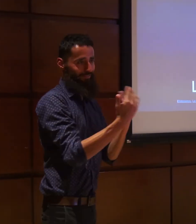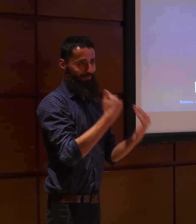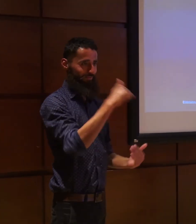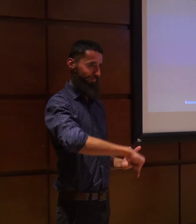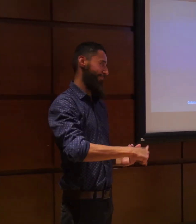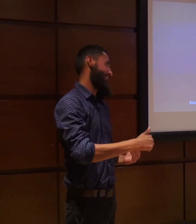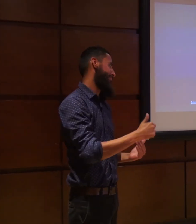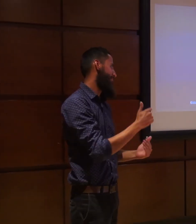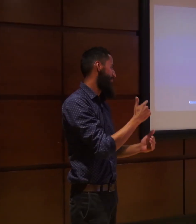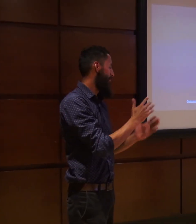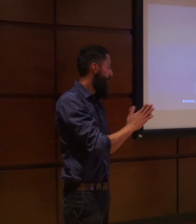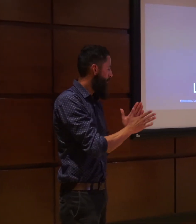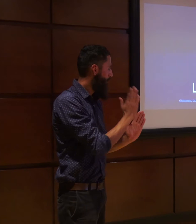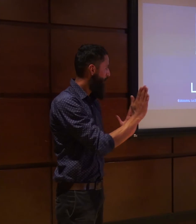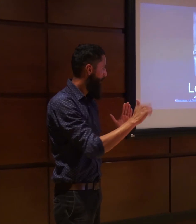Bueno, muchas gracias por la invitación